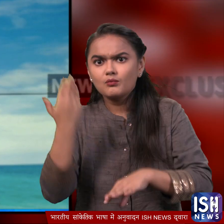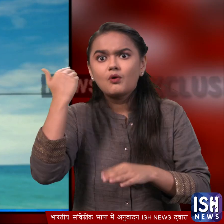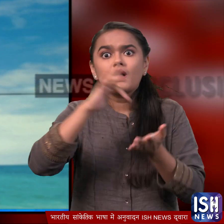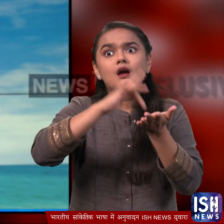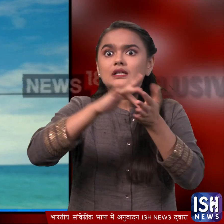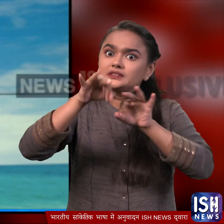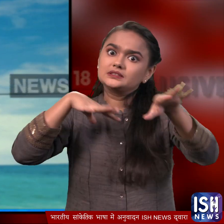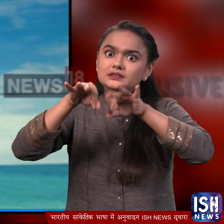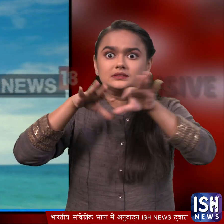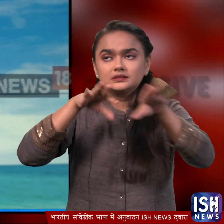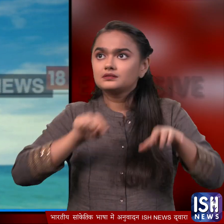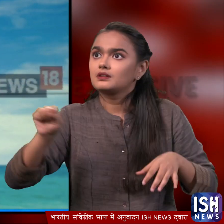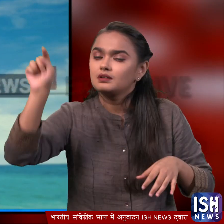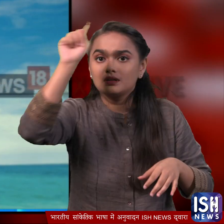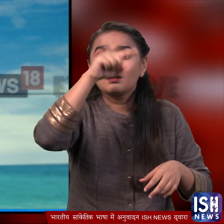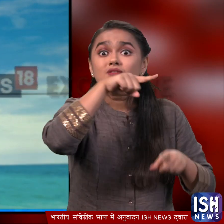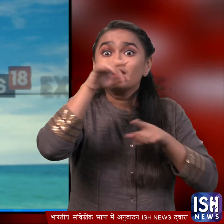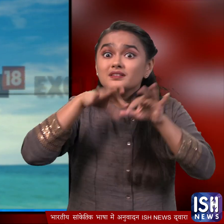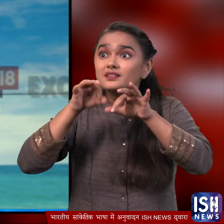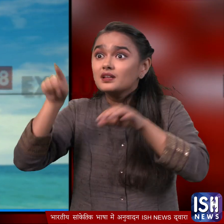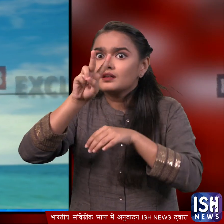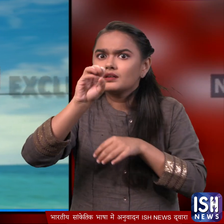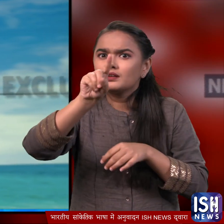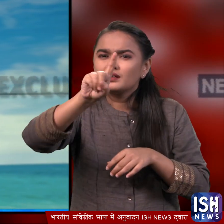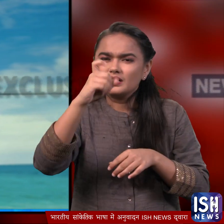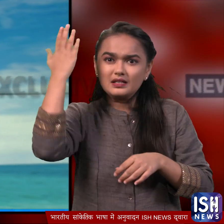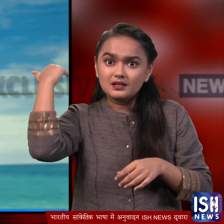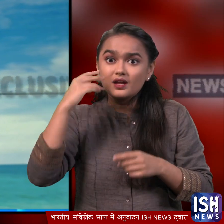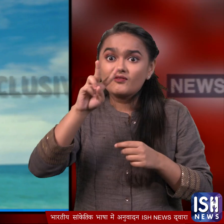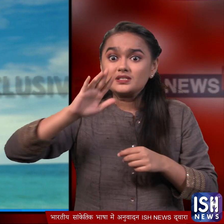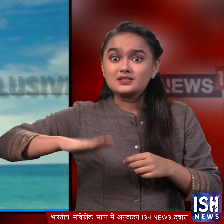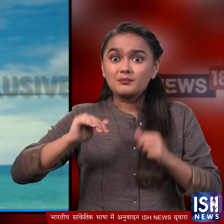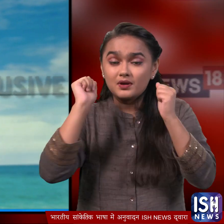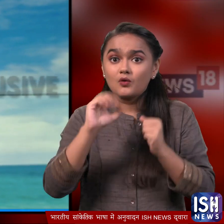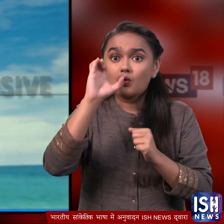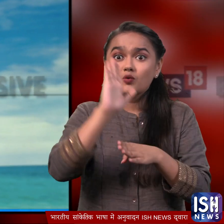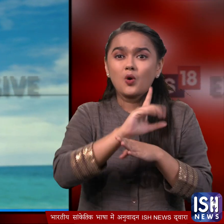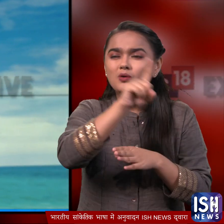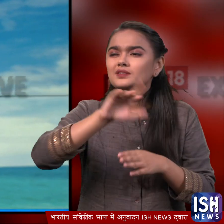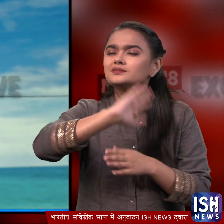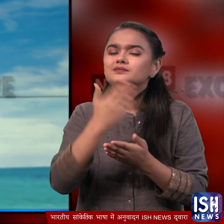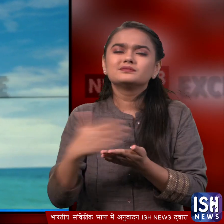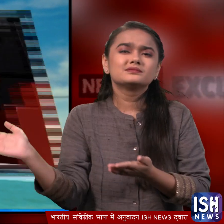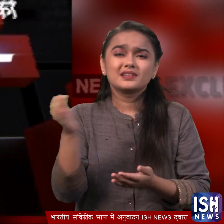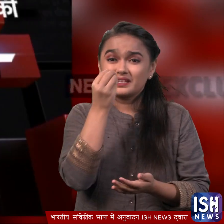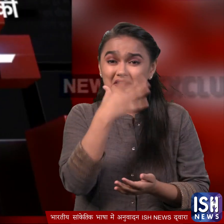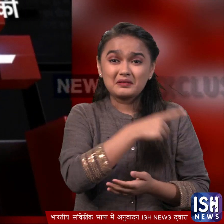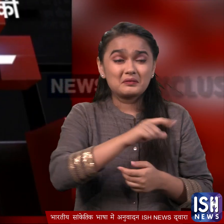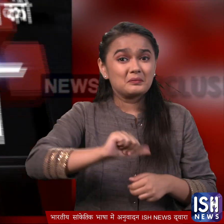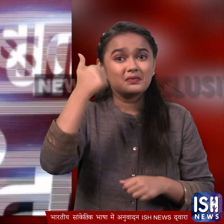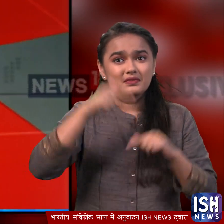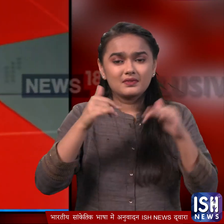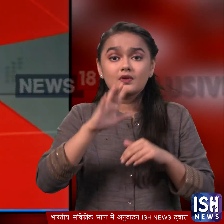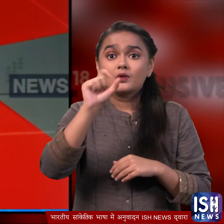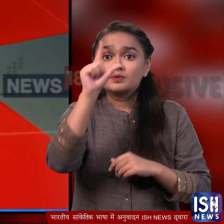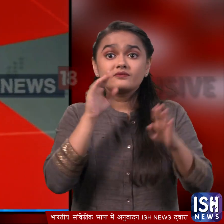और कस्बों में ही हैं और उन्हीं शहरी सीटों के दम पर बीजेपी ने 2017 के विधानसभा चुनावों में कांग्रेस की उम्मीदें चकनाचूर कर दी